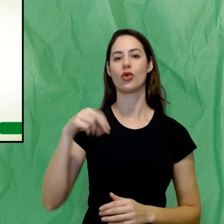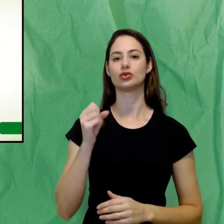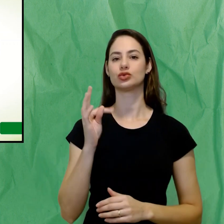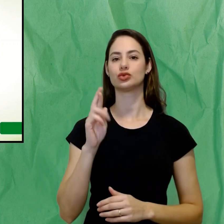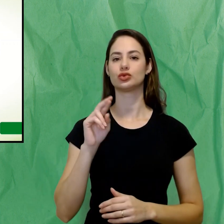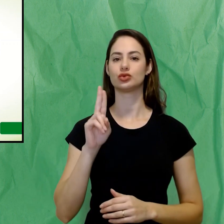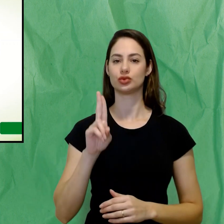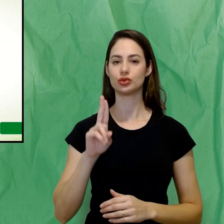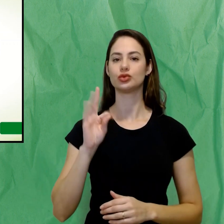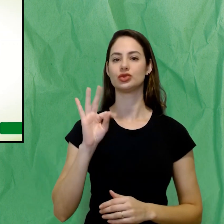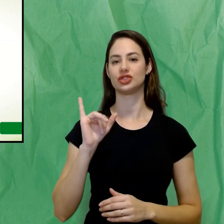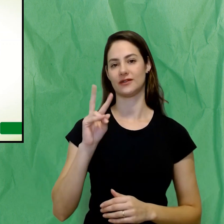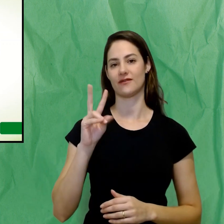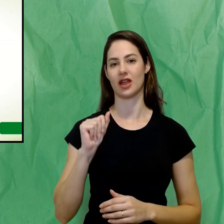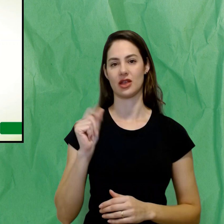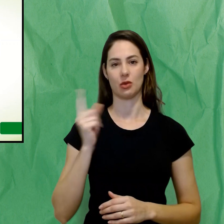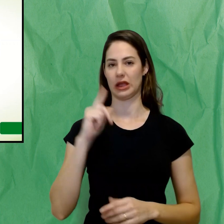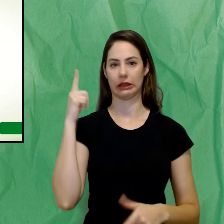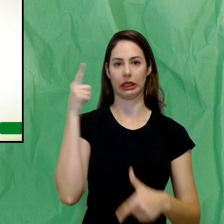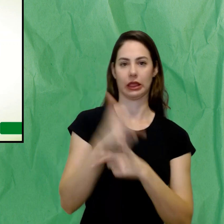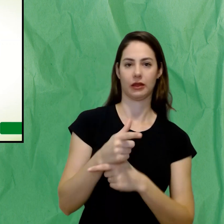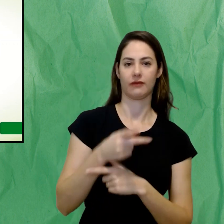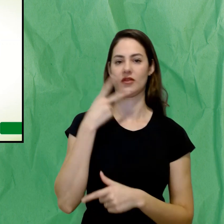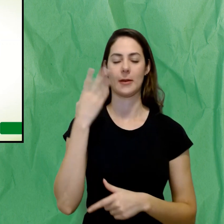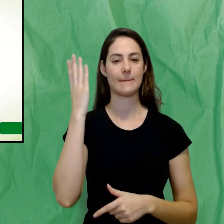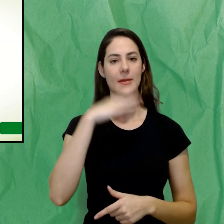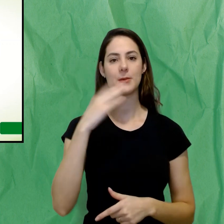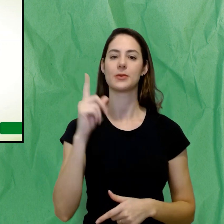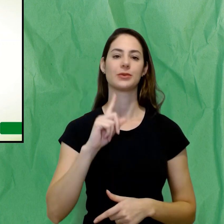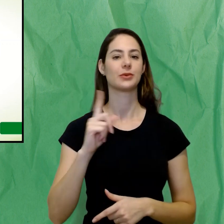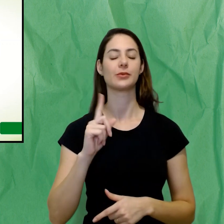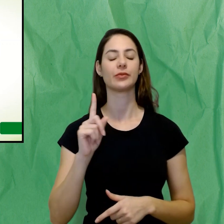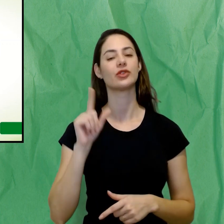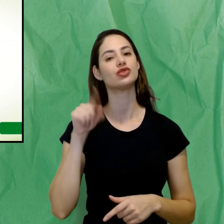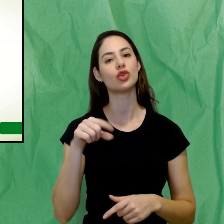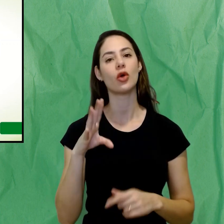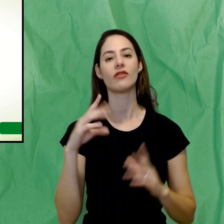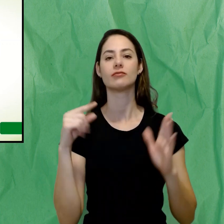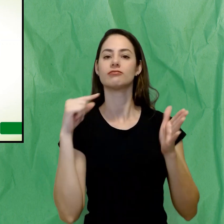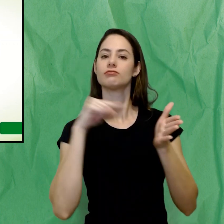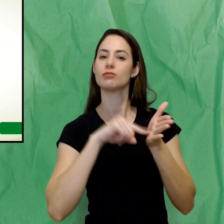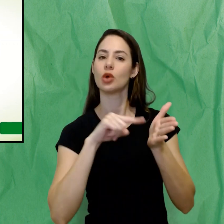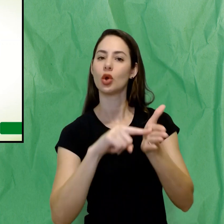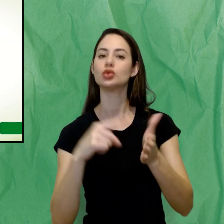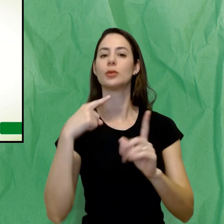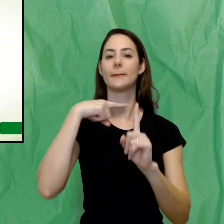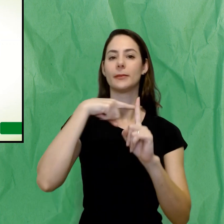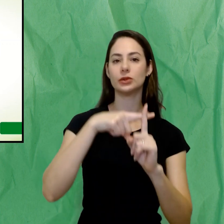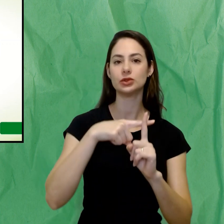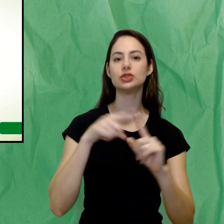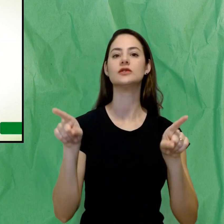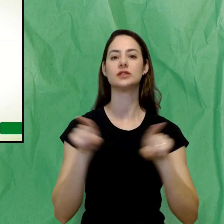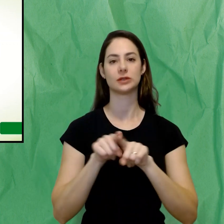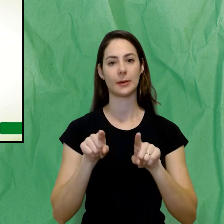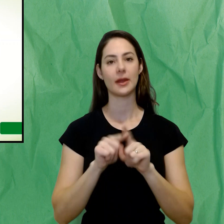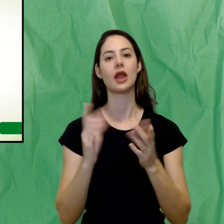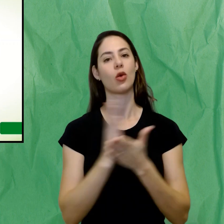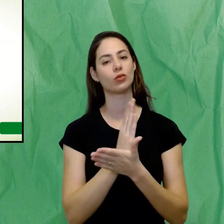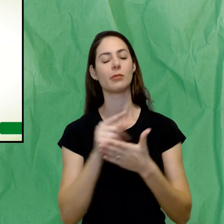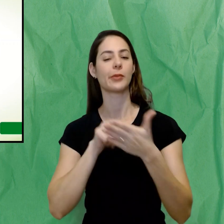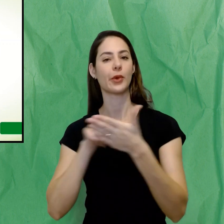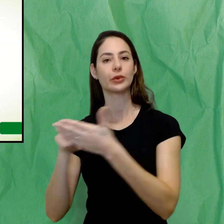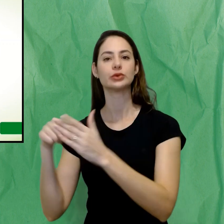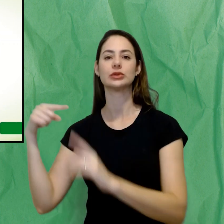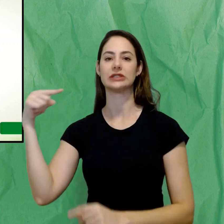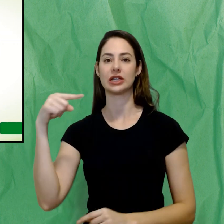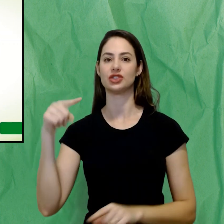para depreciar o autor, né? Mas para destacar pontos positivos, podendo também destacar pontos